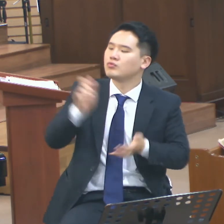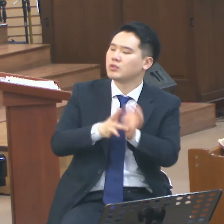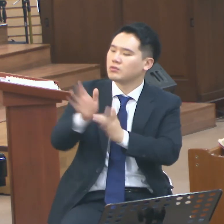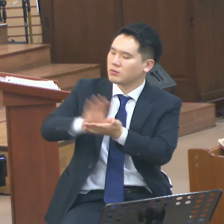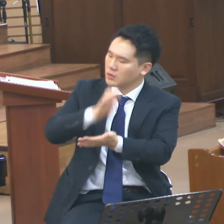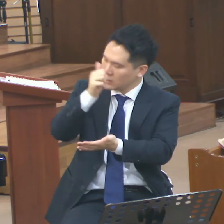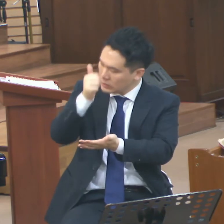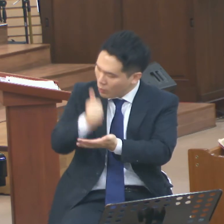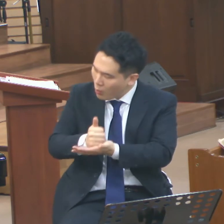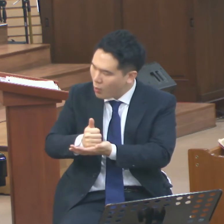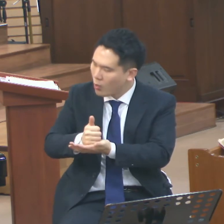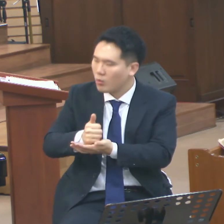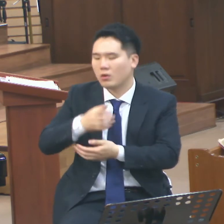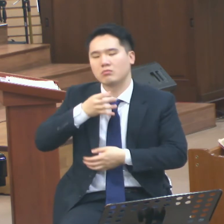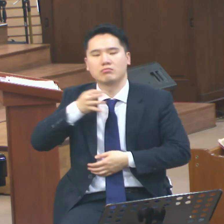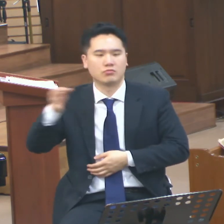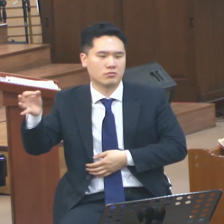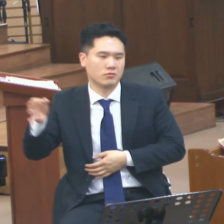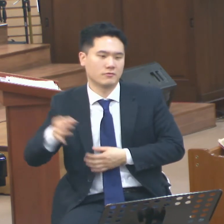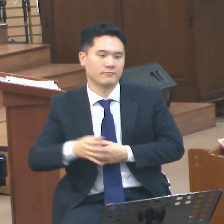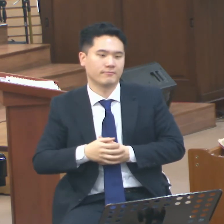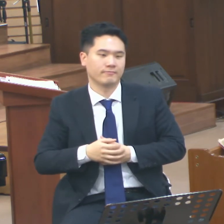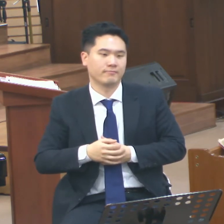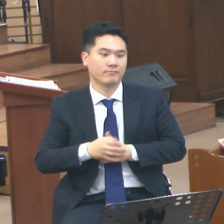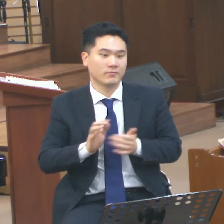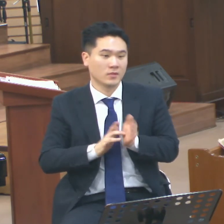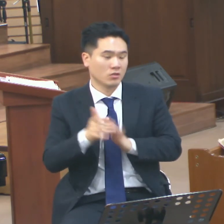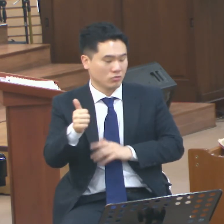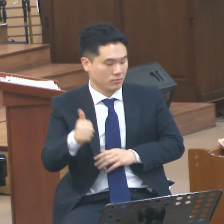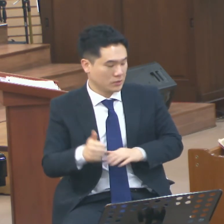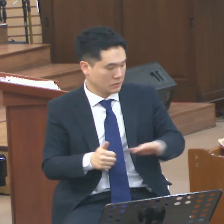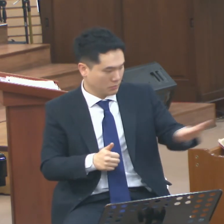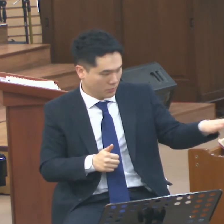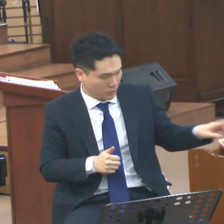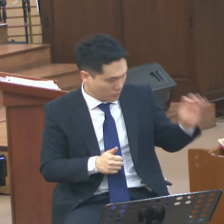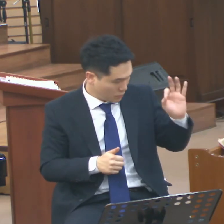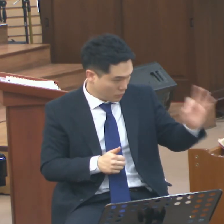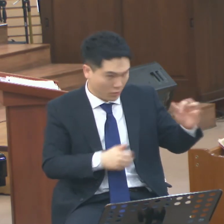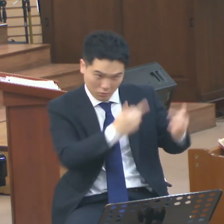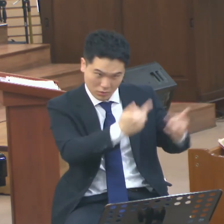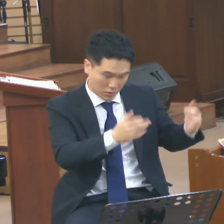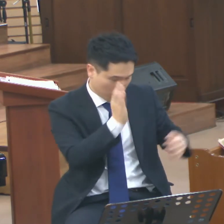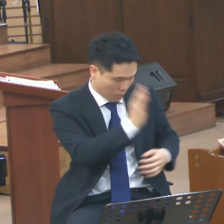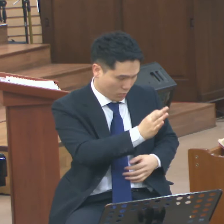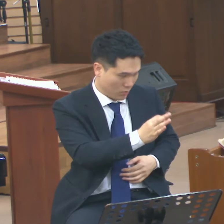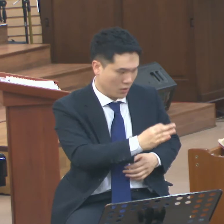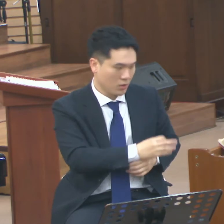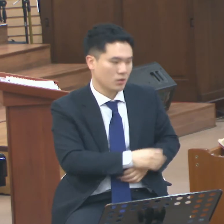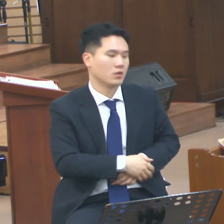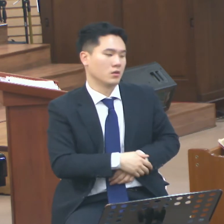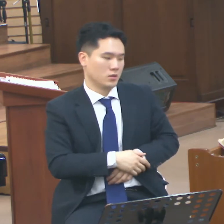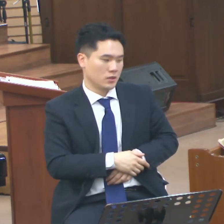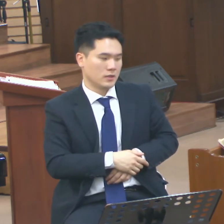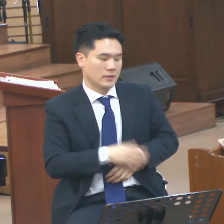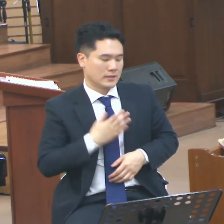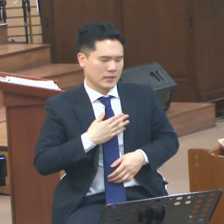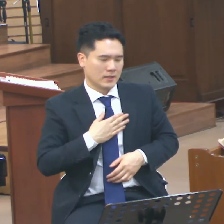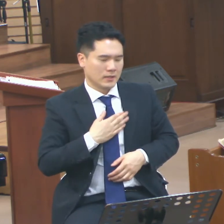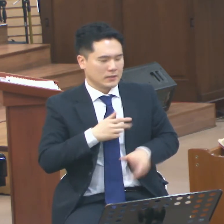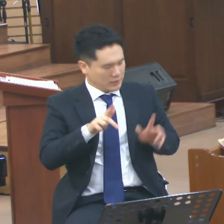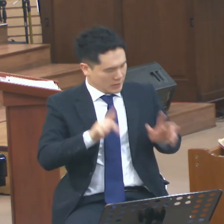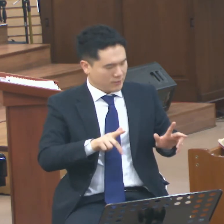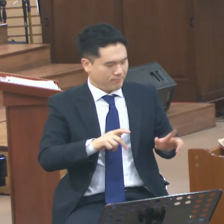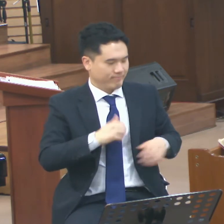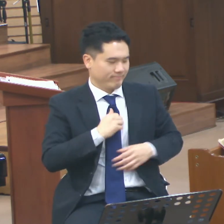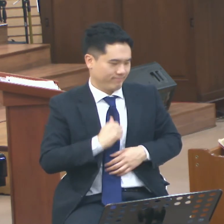예수님은 계속 비난할 거라고 보지 않았어요. 언젠가 눈이 떠지면 내가 그냥 같이 수십 년 동안 같이 살고 있던 형이